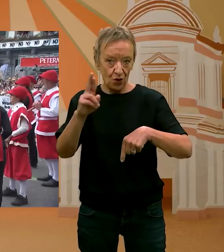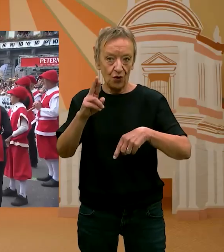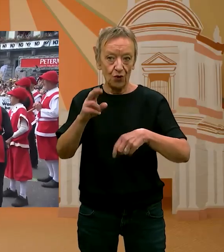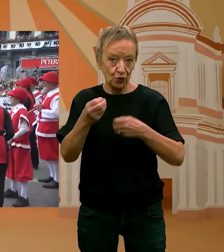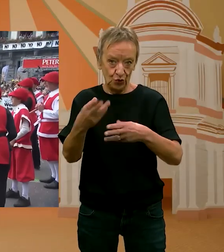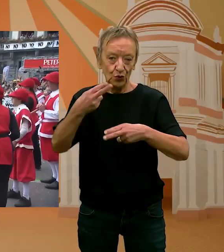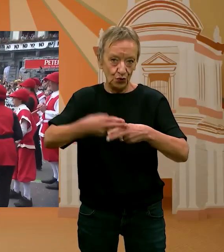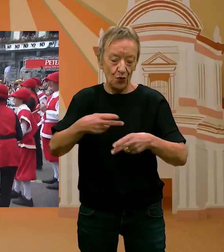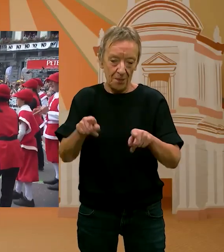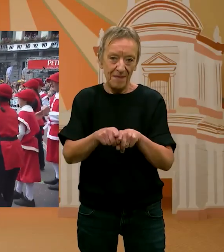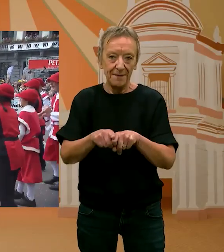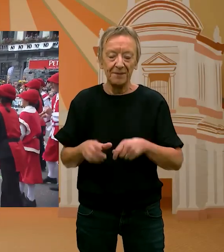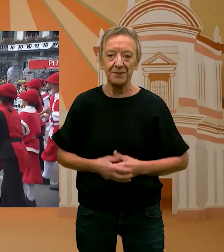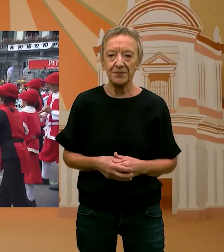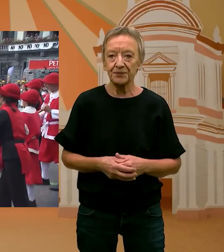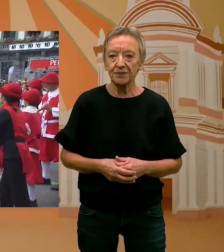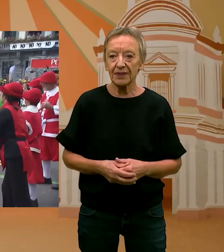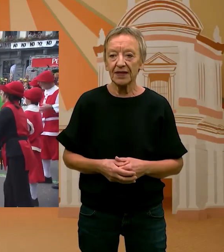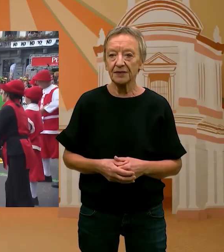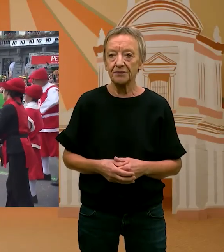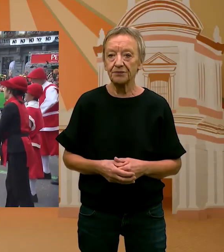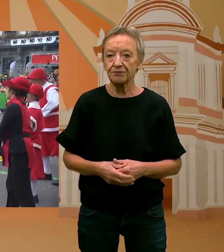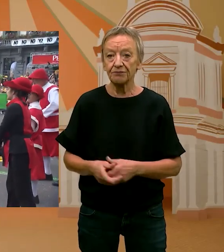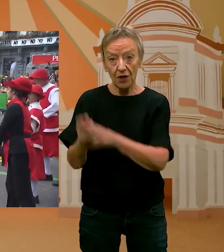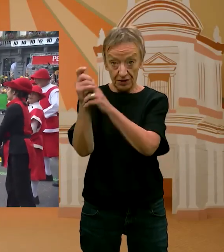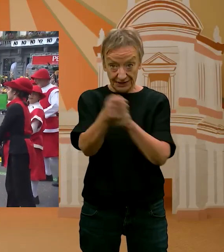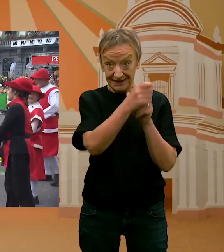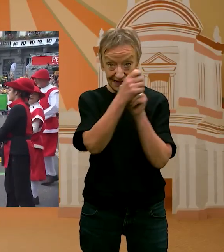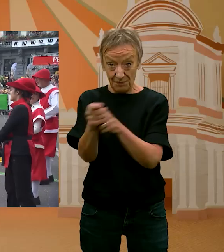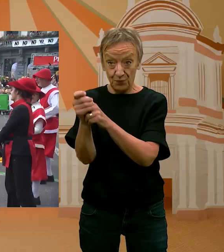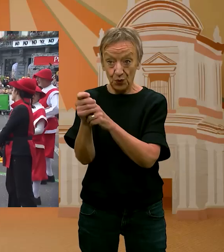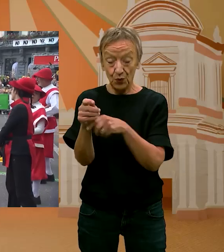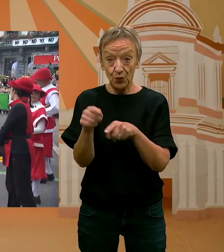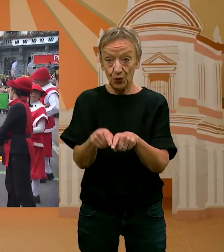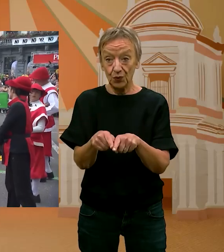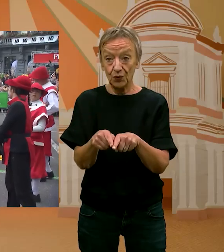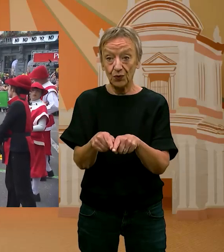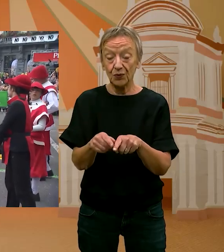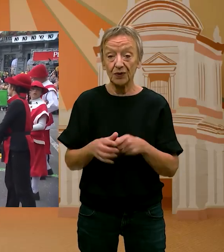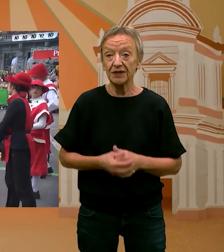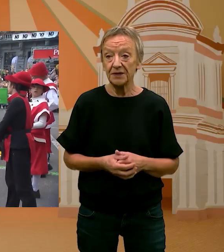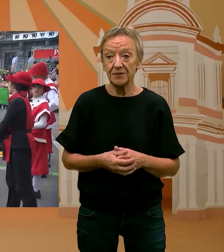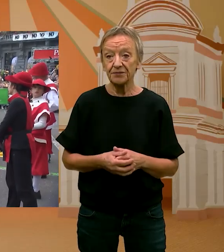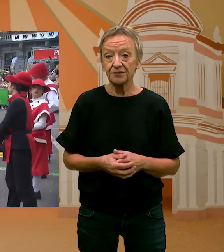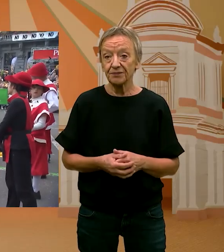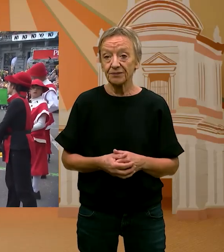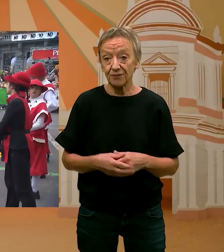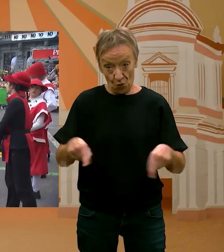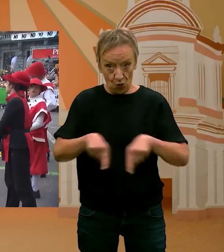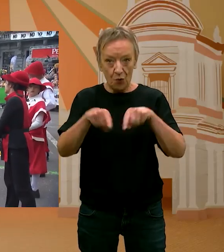2025. Attention, le lever des drapeaux, Benjamin, c'est dans quelques instants. Ça veut dire quoi? Ça veut dire que le combat va démarrer. Ils sont en train de se parler, ils sont